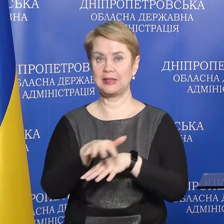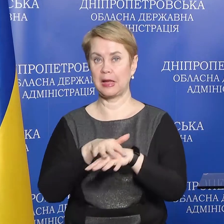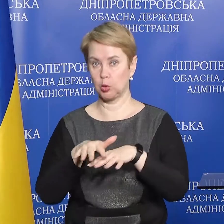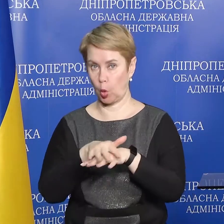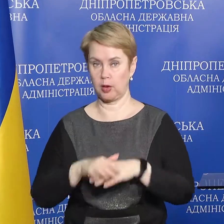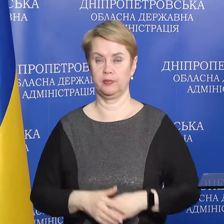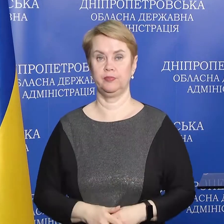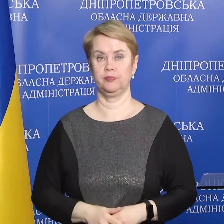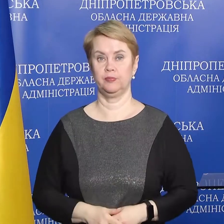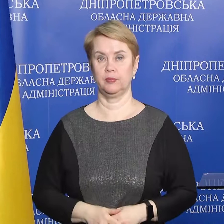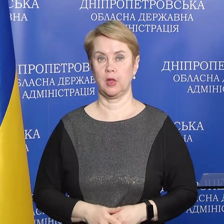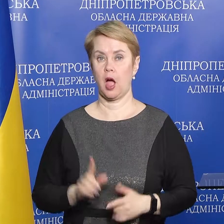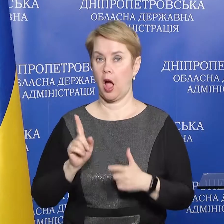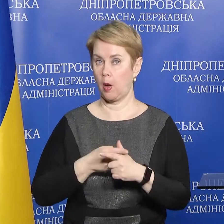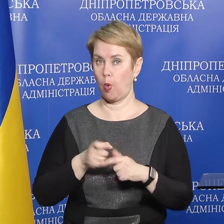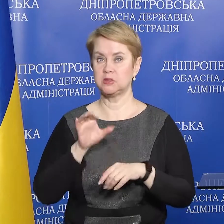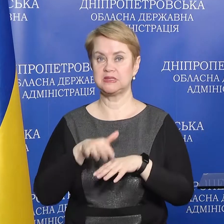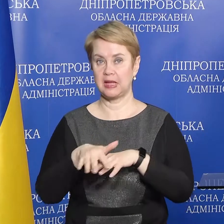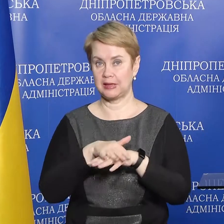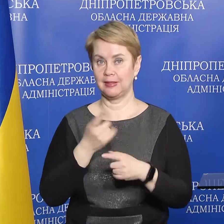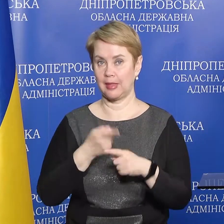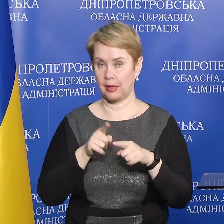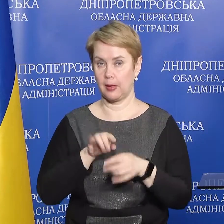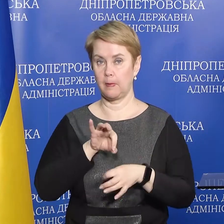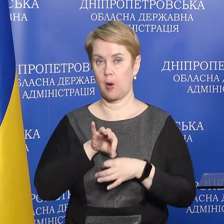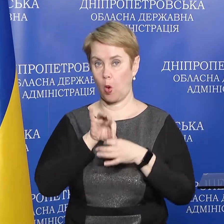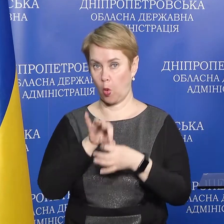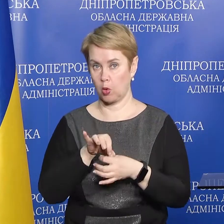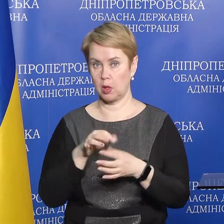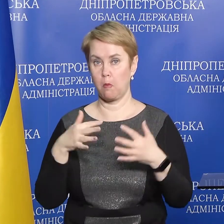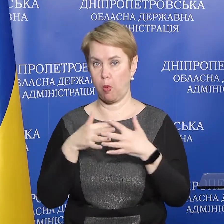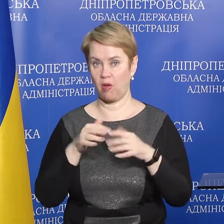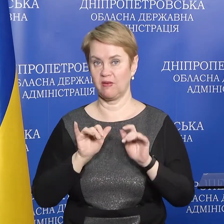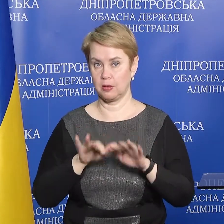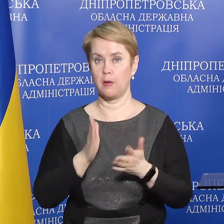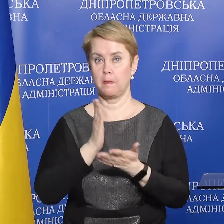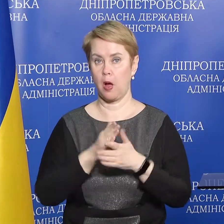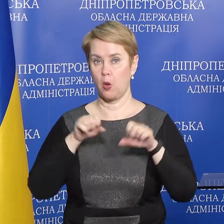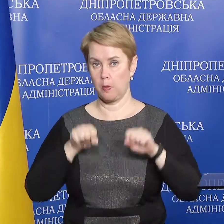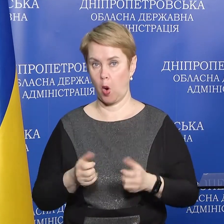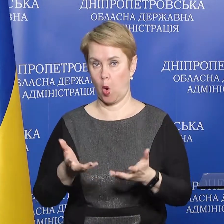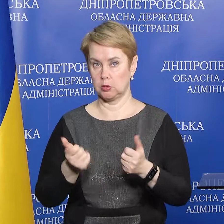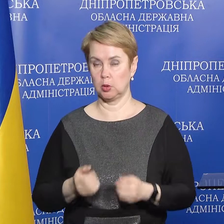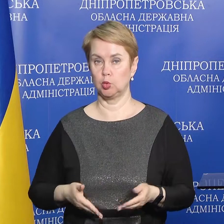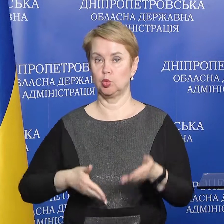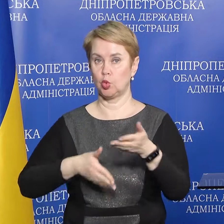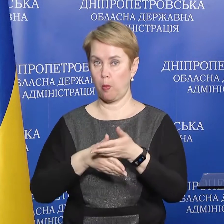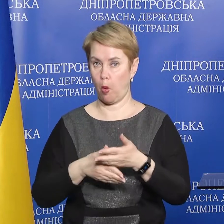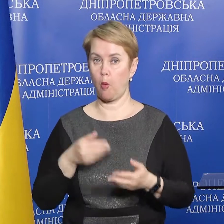території або із території, на яких проходять бойові дії, мають право отримати